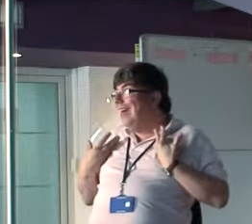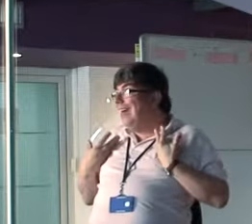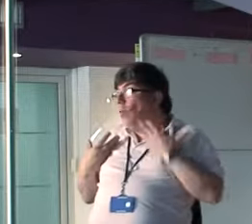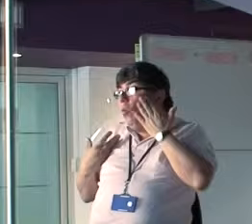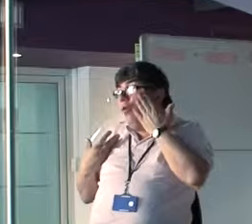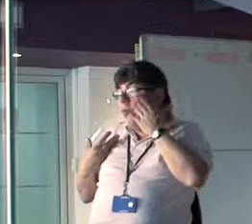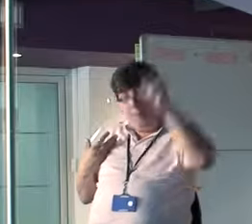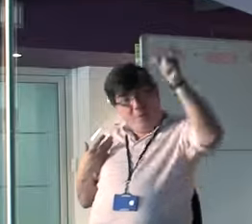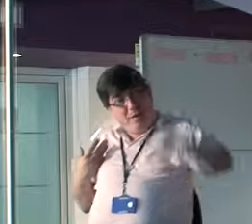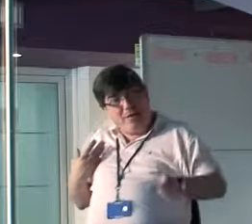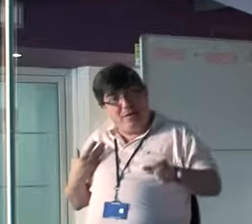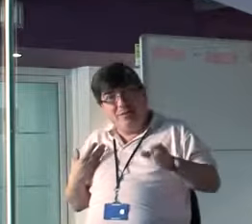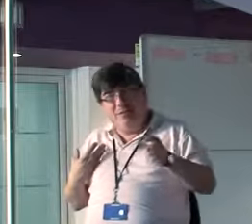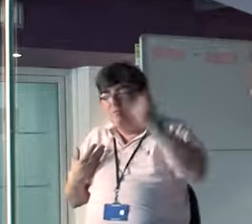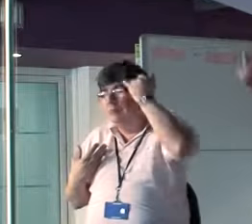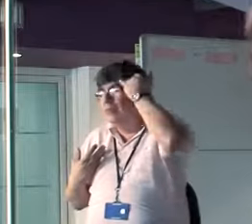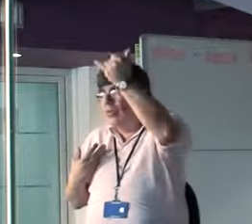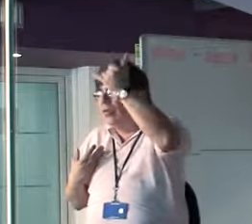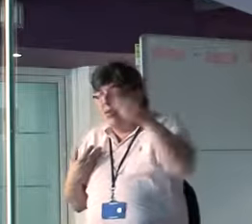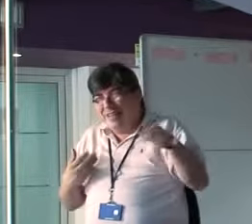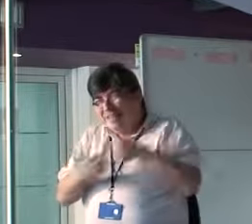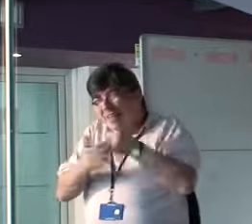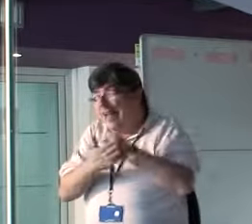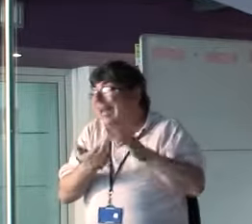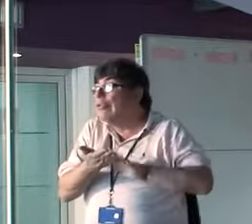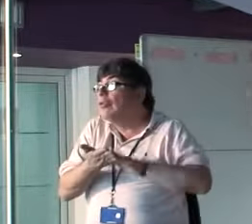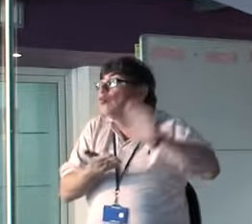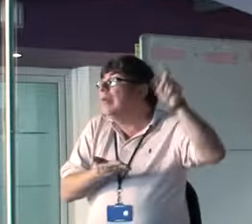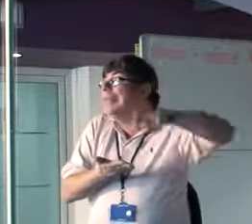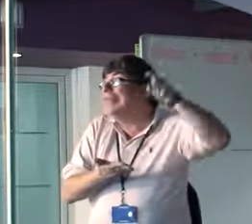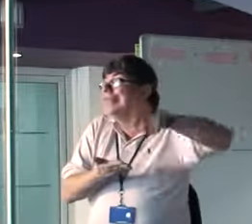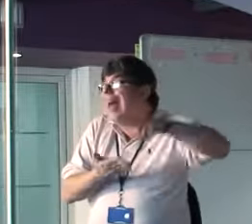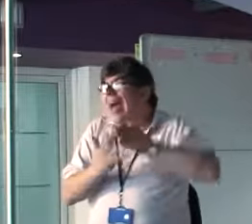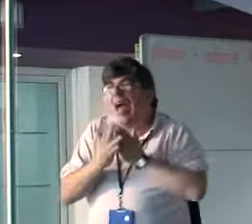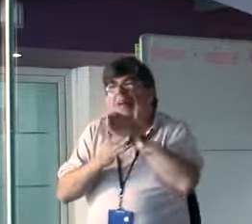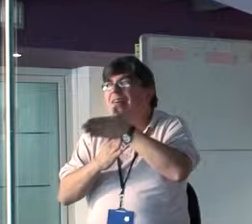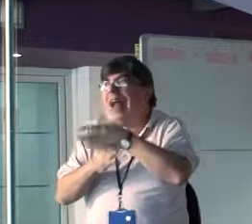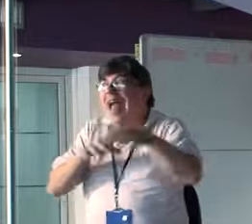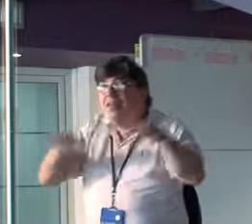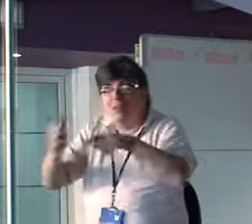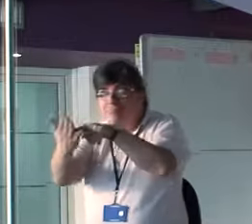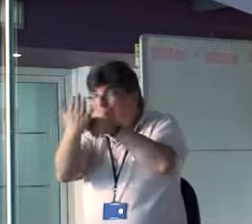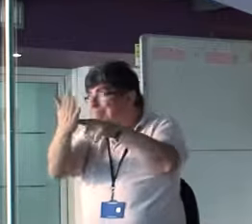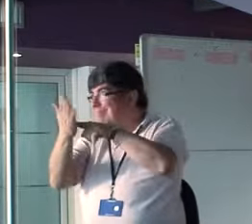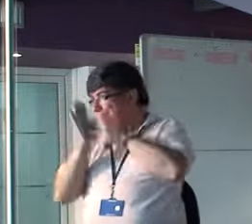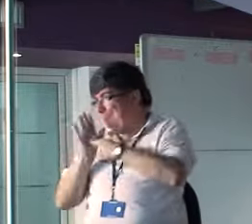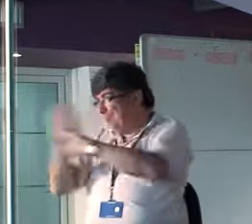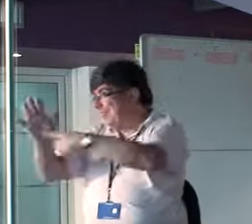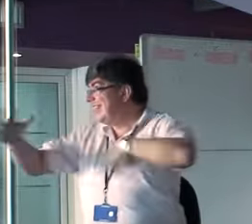cuando el personaje intenta resolver su necesidad a través de la acción dramática,